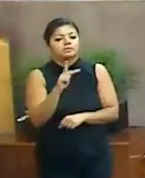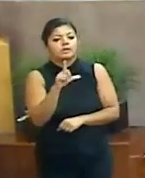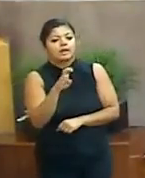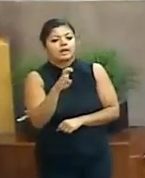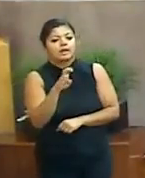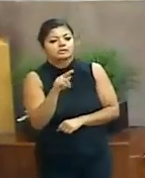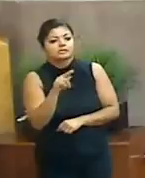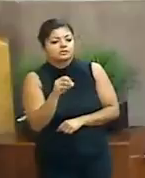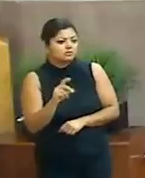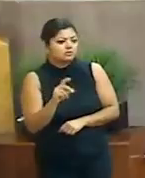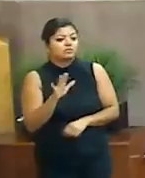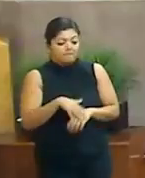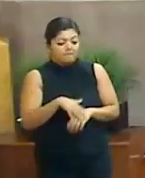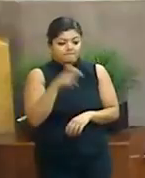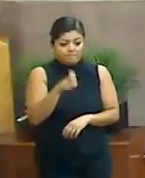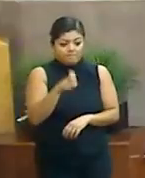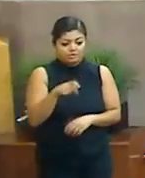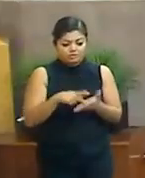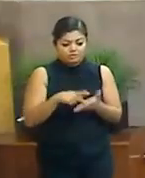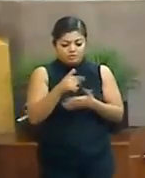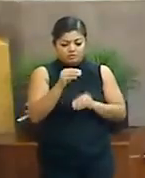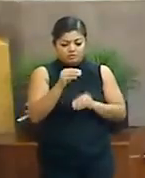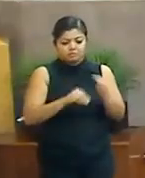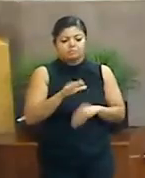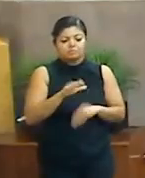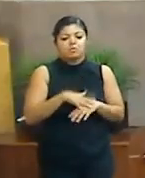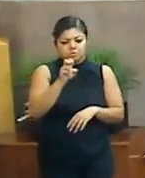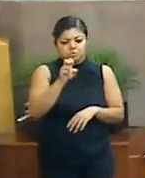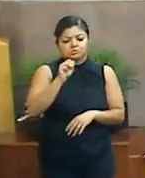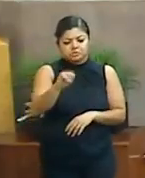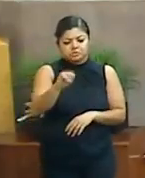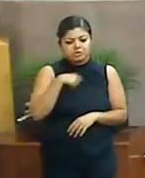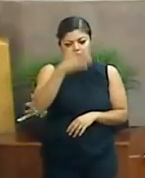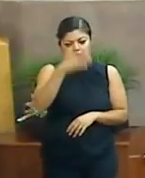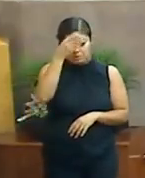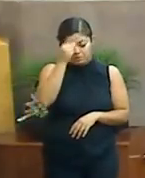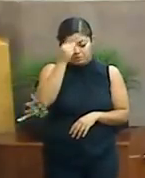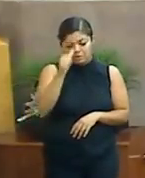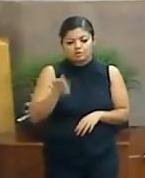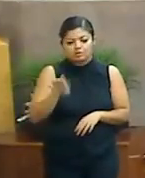y por las que están en el proyecto pues acompañan plenamente este asunto que es de interés